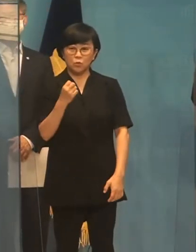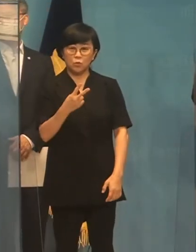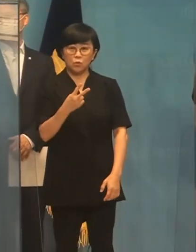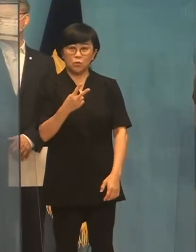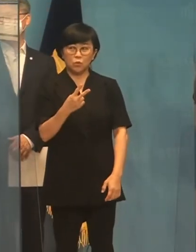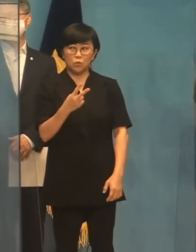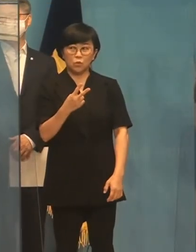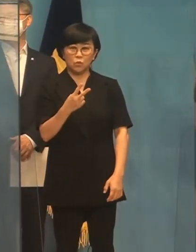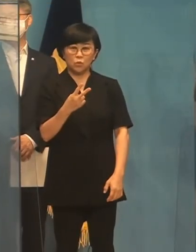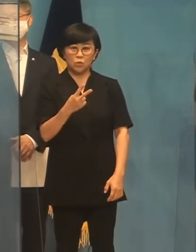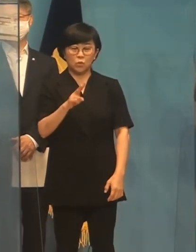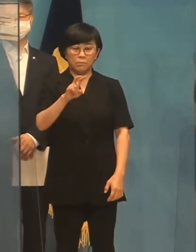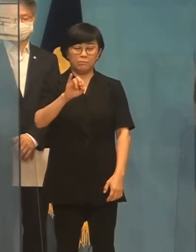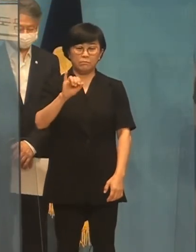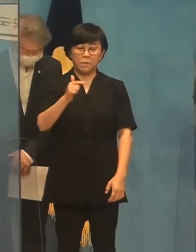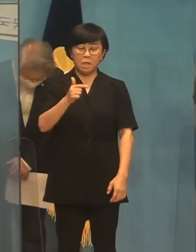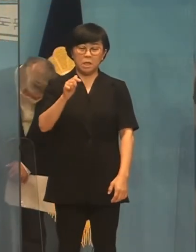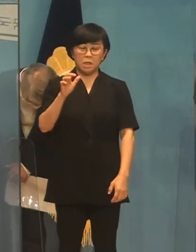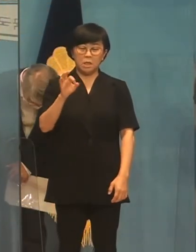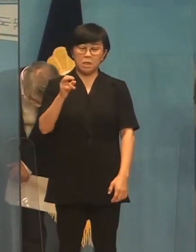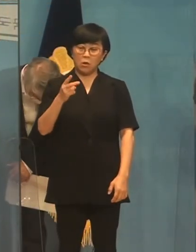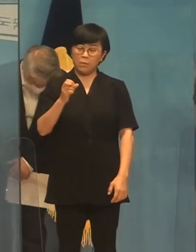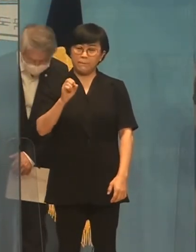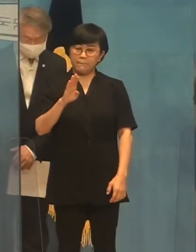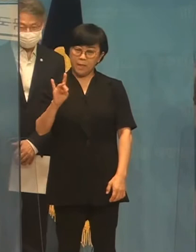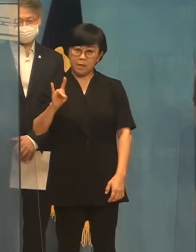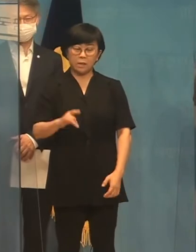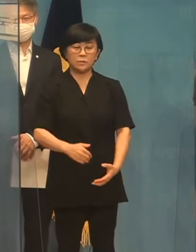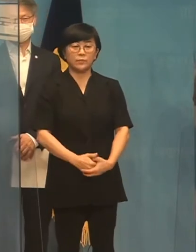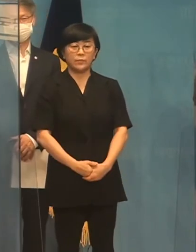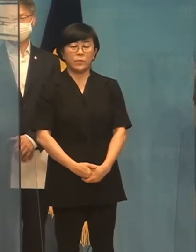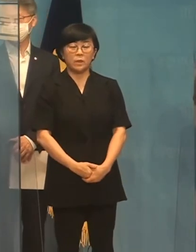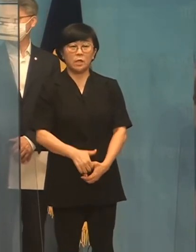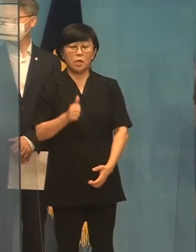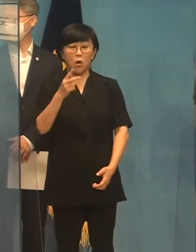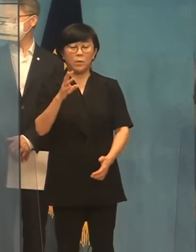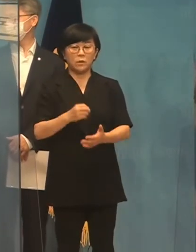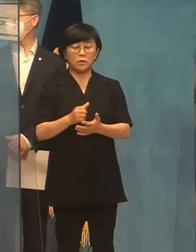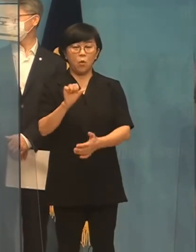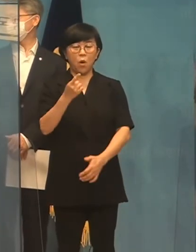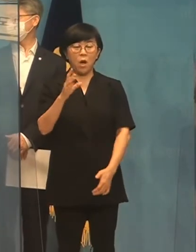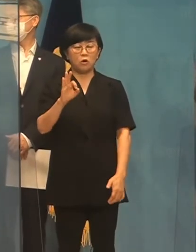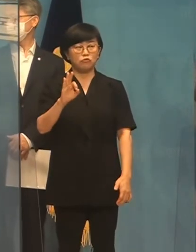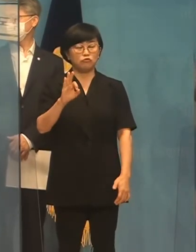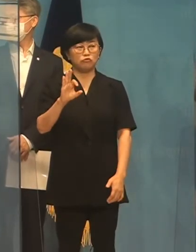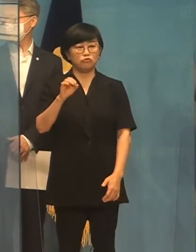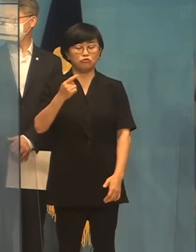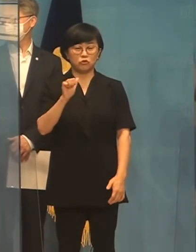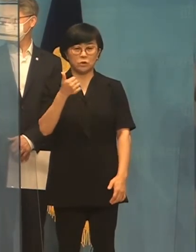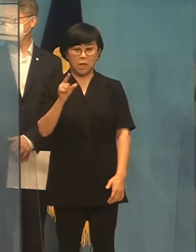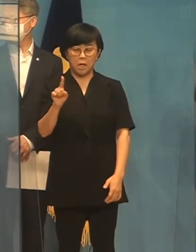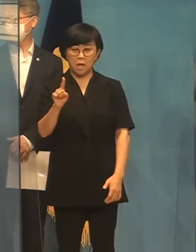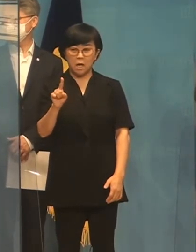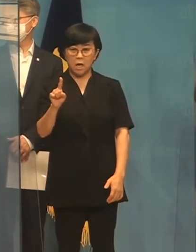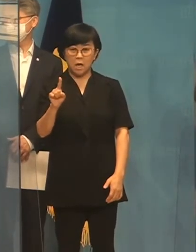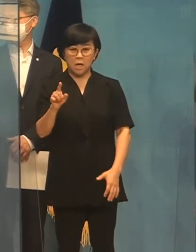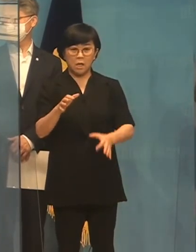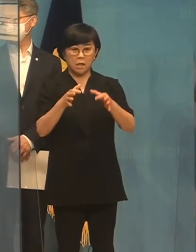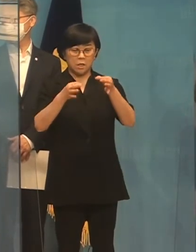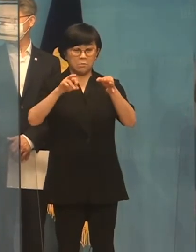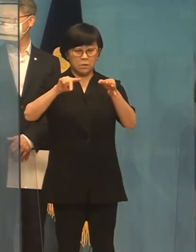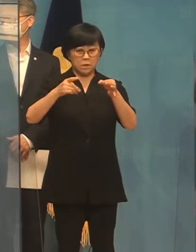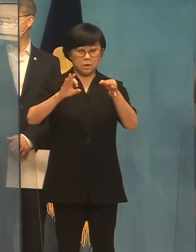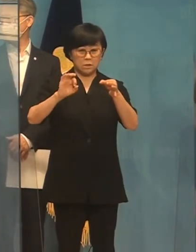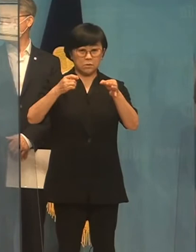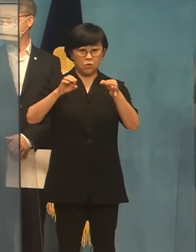더불어민주당의 이형배 의원님 나오셨습니다. 더불어민주당 황운하 의원님이십니다. 더불어민주당 김승원